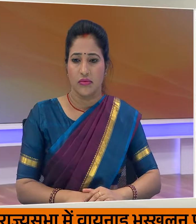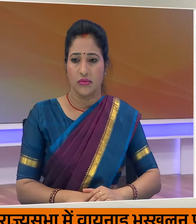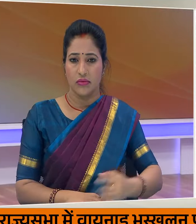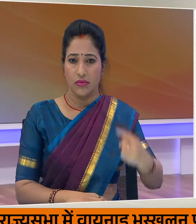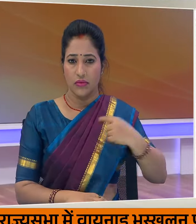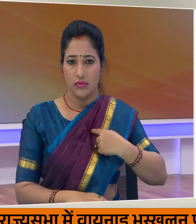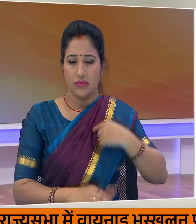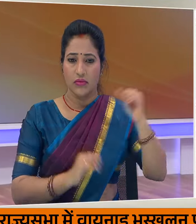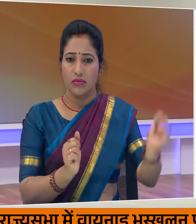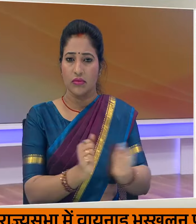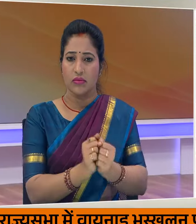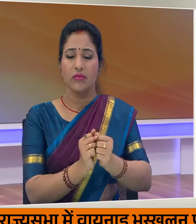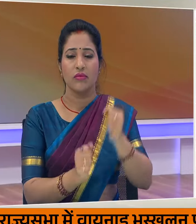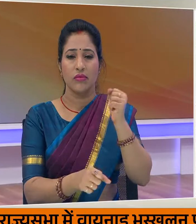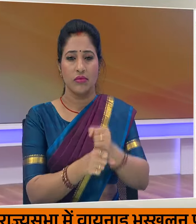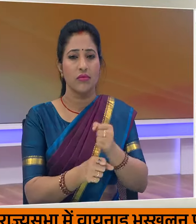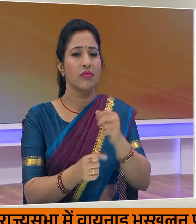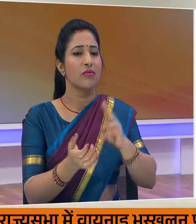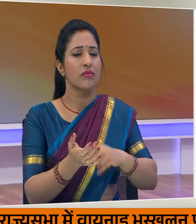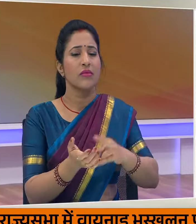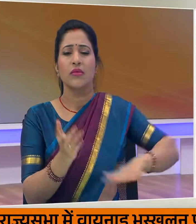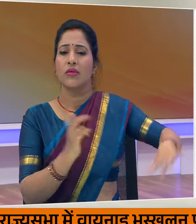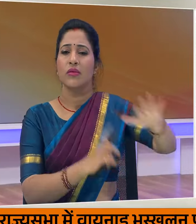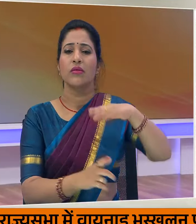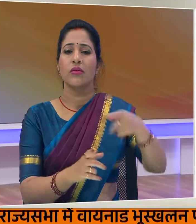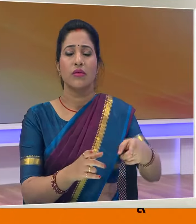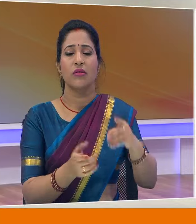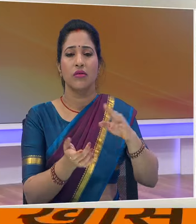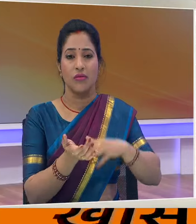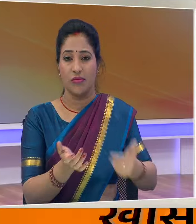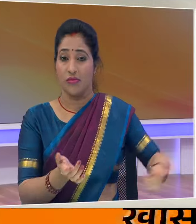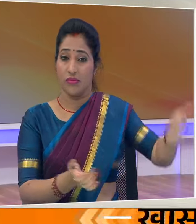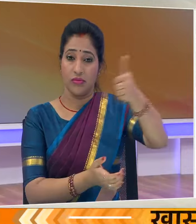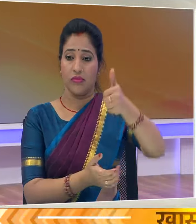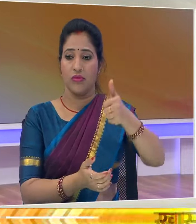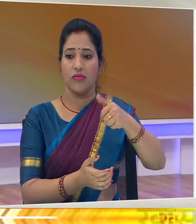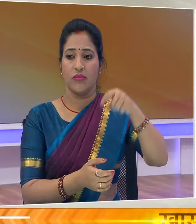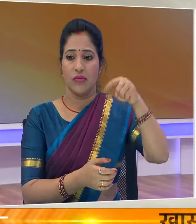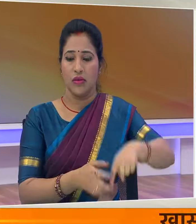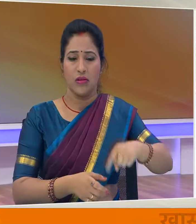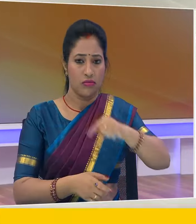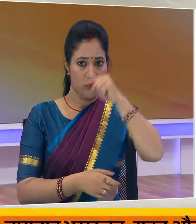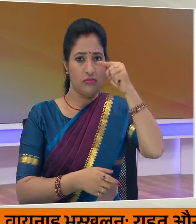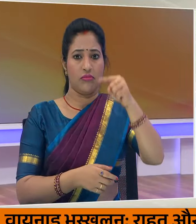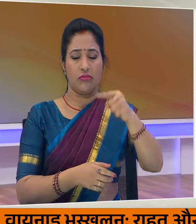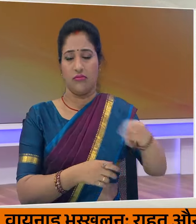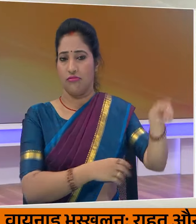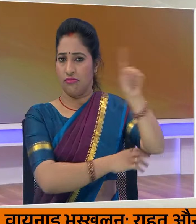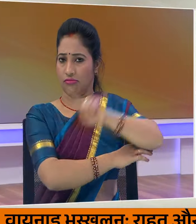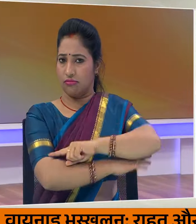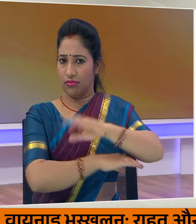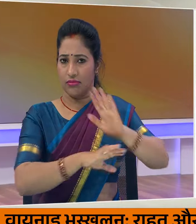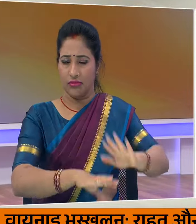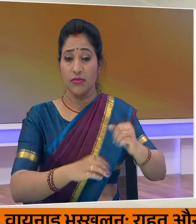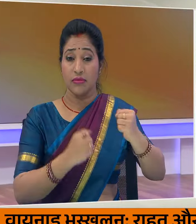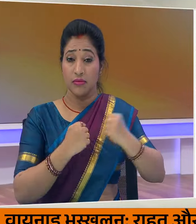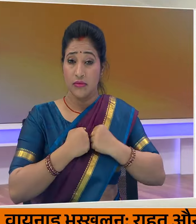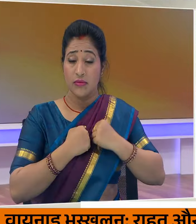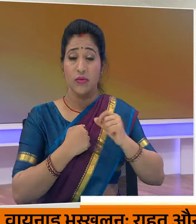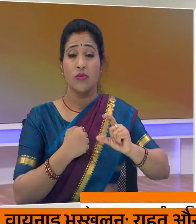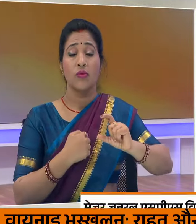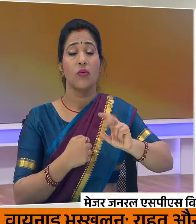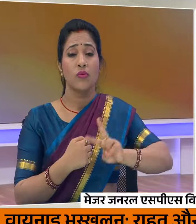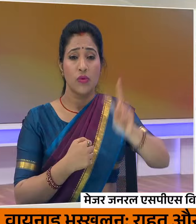हमारे साथ दिल्ली निदेशालय के अपर महानिदेशक मेजर जनरल एसपीएस विश्वास राव सर हैं। आज बहुत गर्व का दिन है कि हमने वाइस